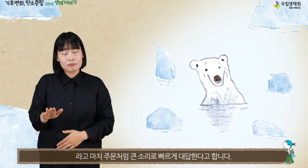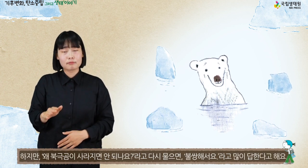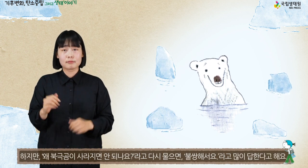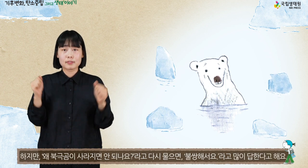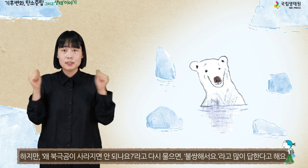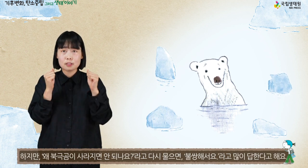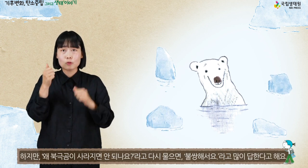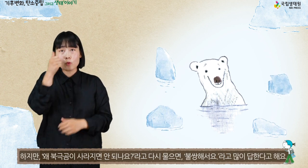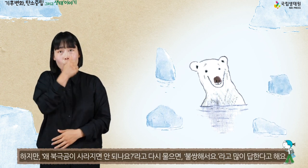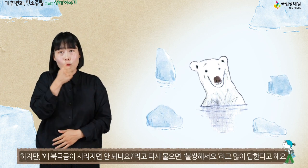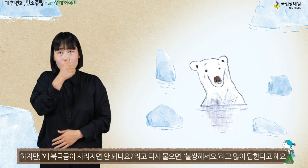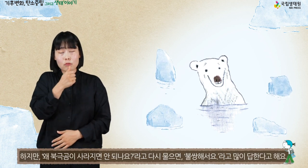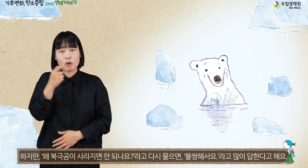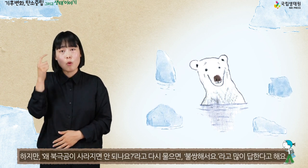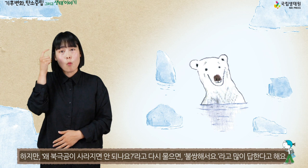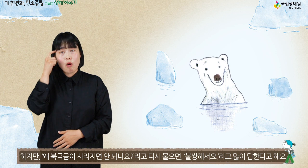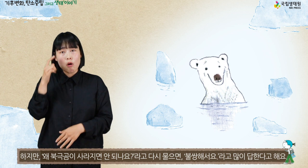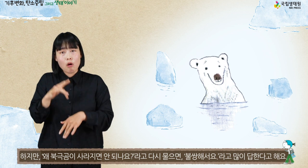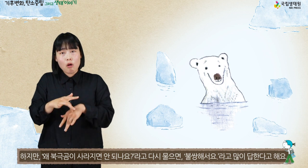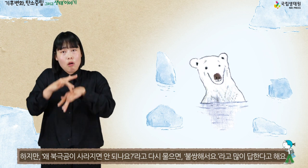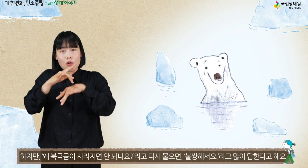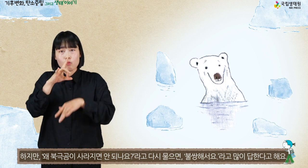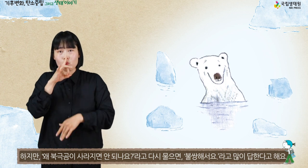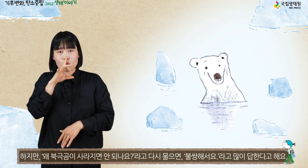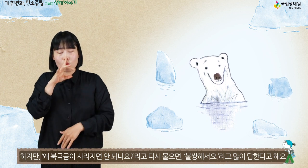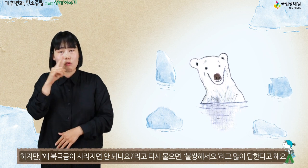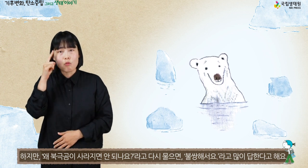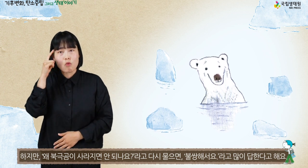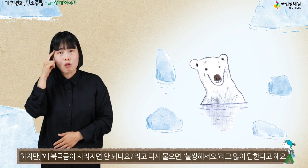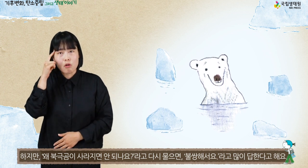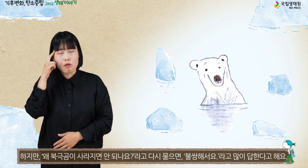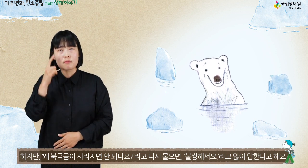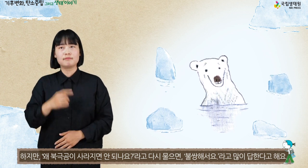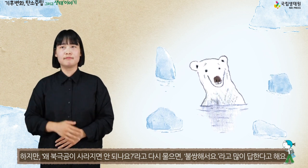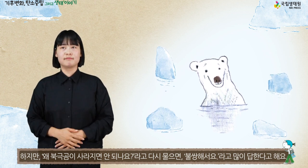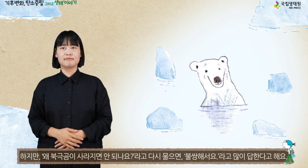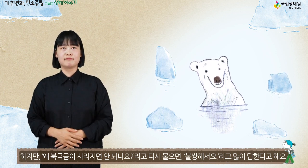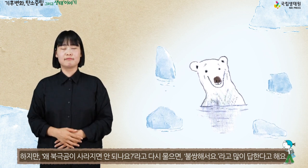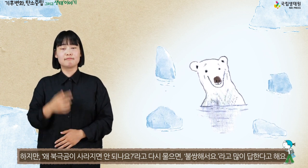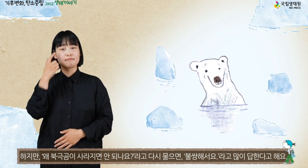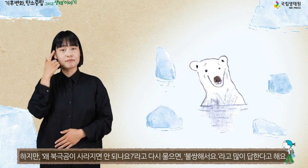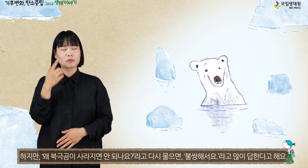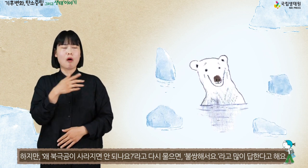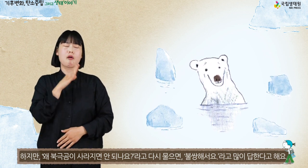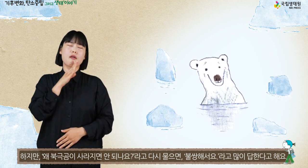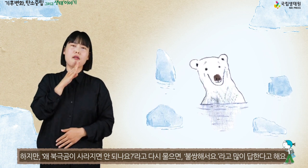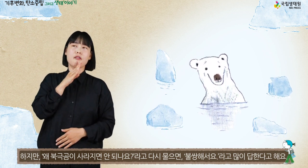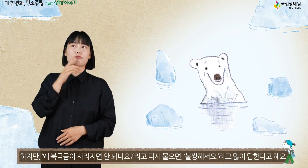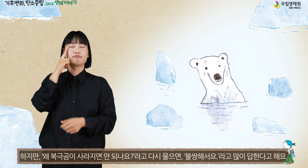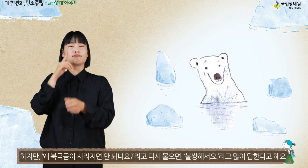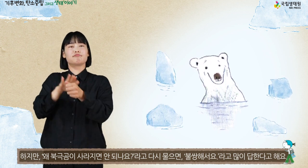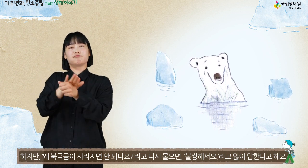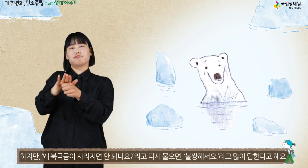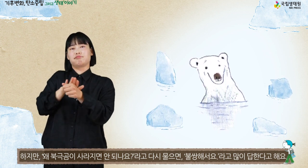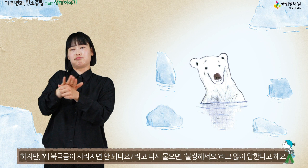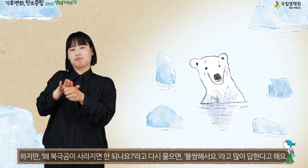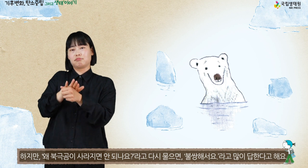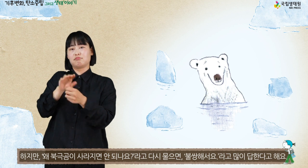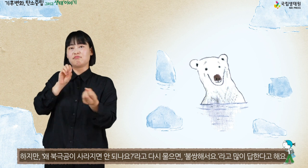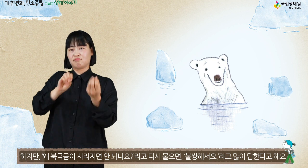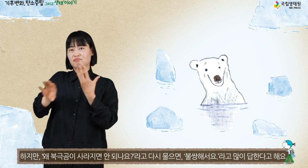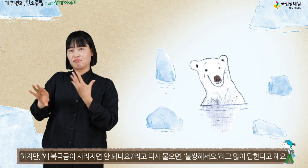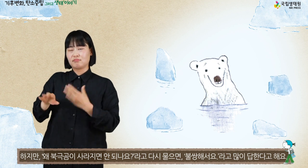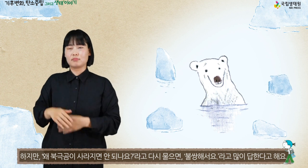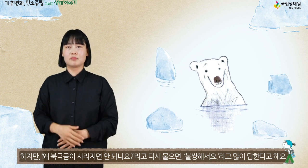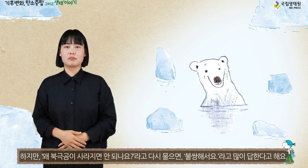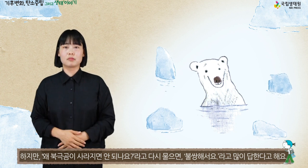합니다. 하지만 왜 북극곰이 사라지면 안 되나요? 라고 다시 물으면 불쌍해서요 라고